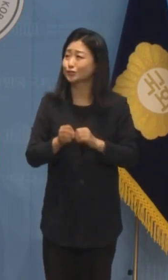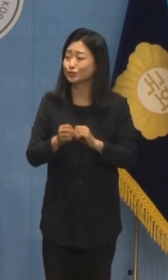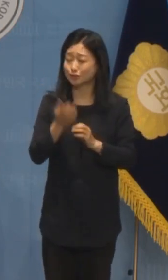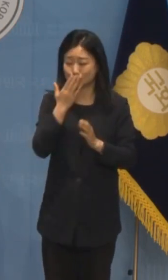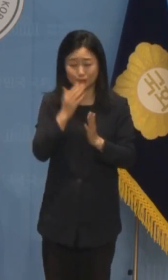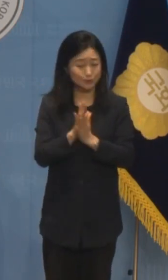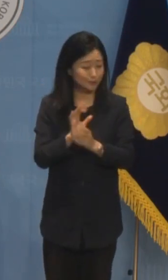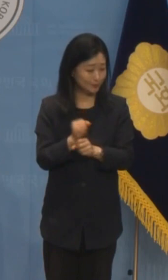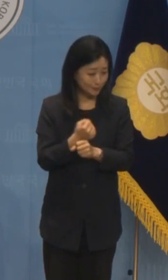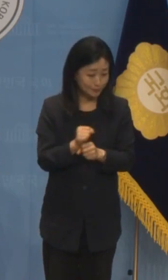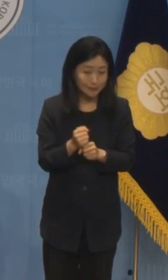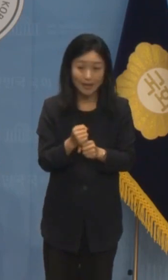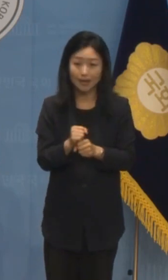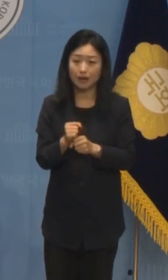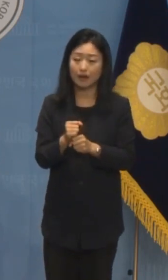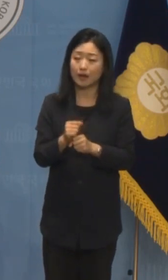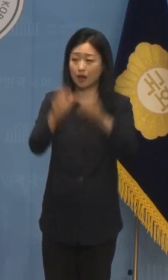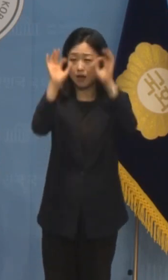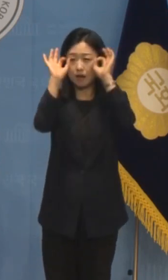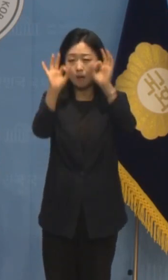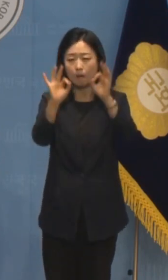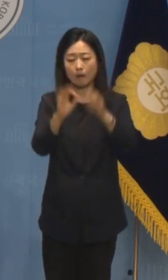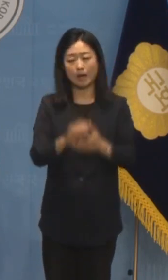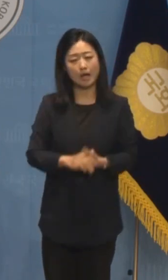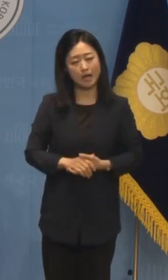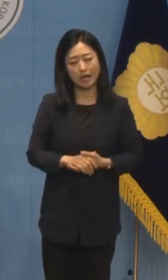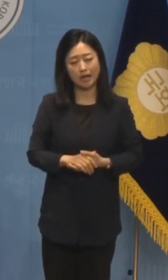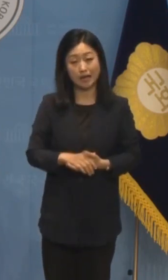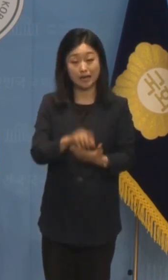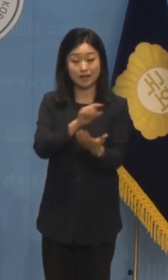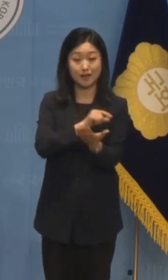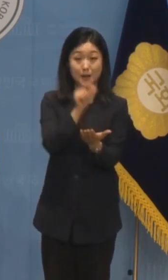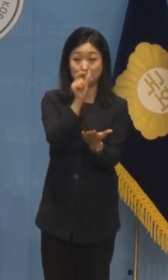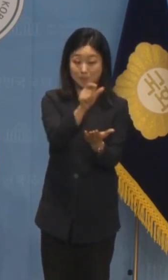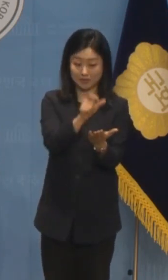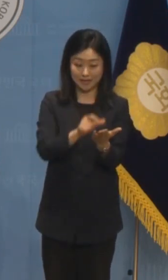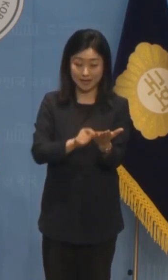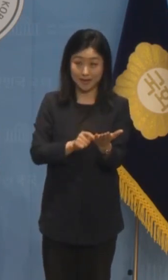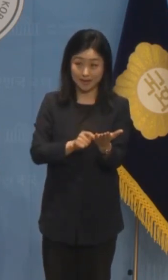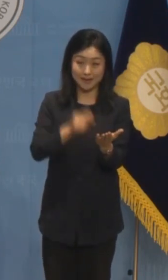짬짬이로 없는 문제도 만들어내기 때문에 기록 차원에서 적어봅니다.